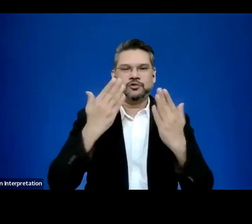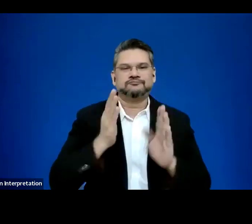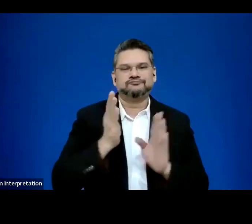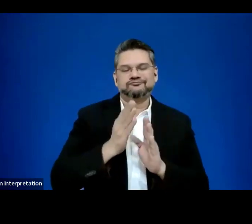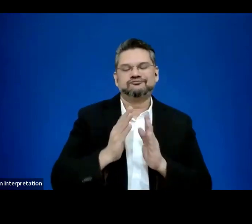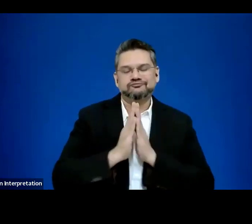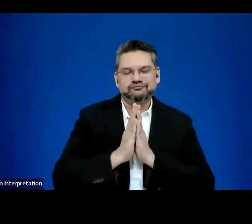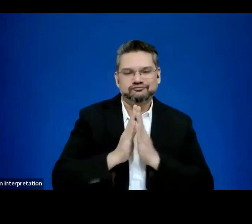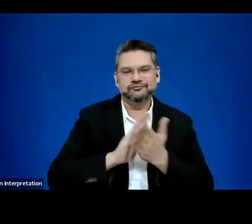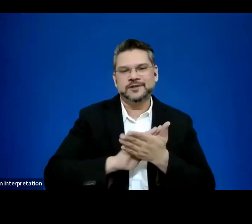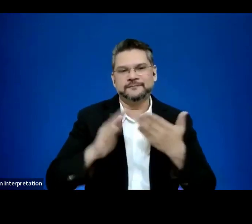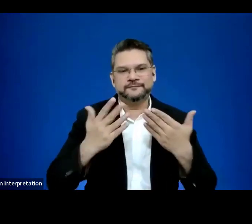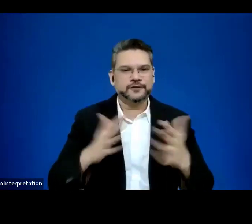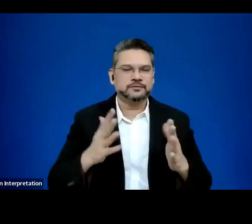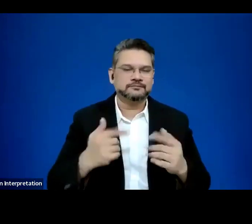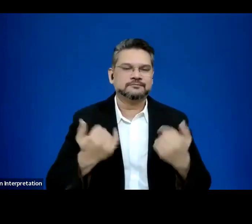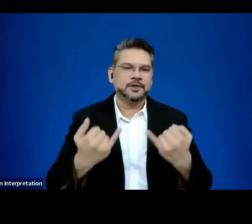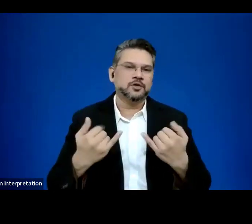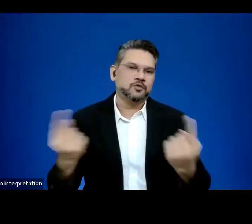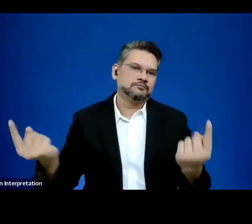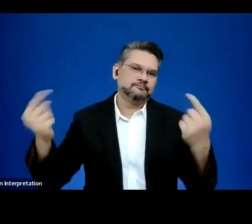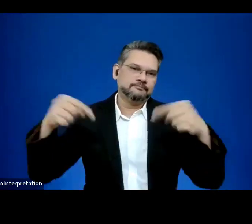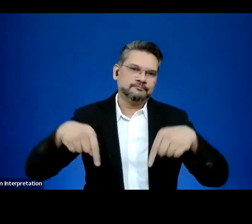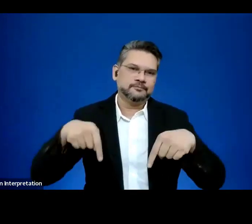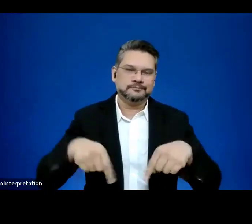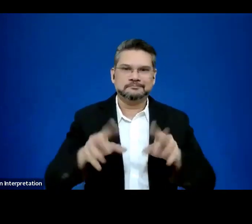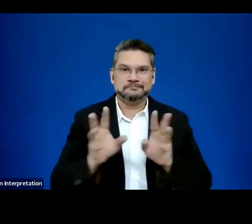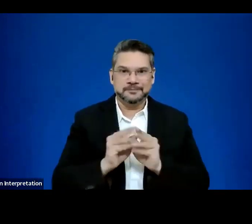念会的时候，他要去他在座的教堂